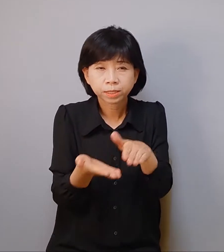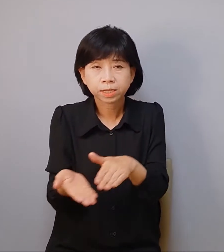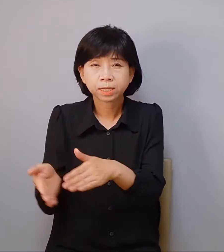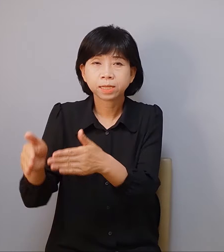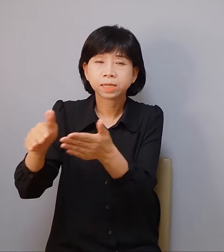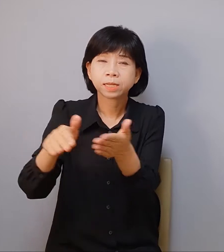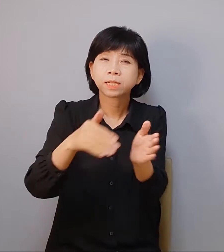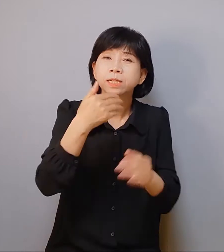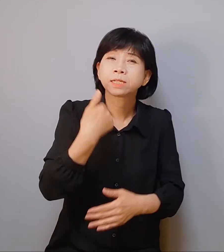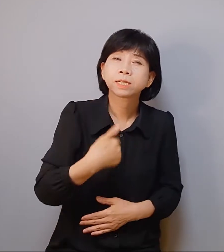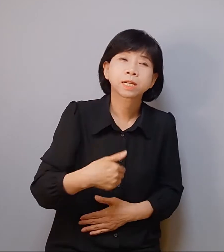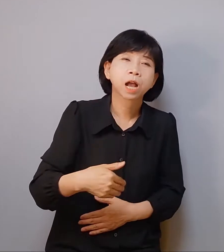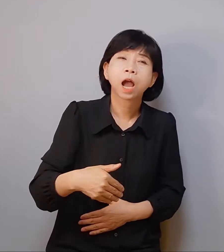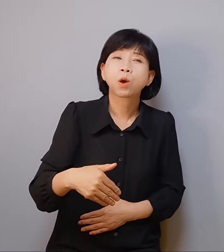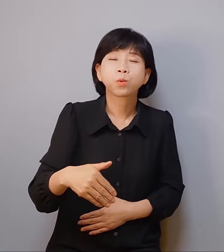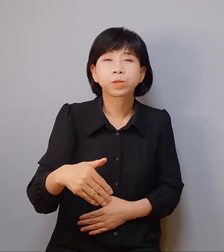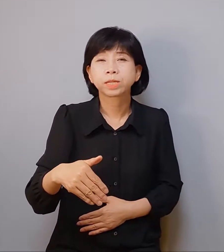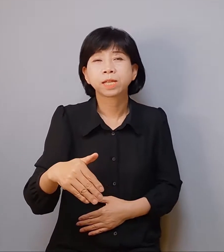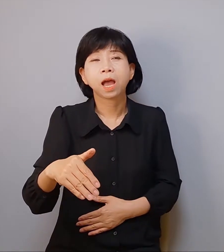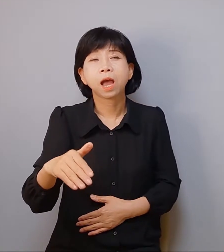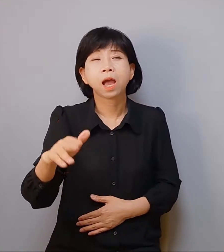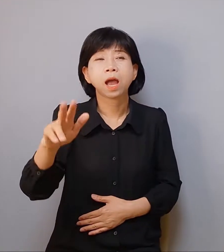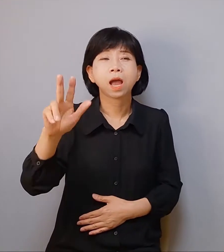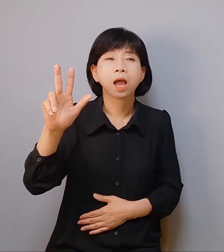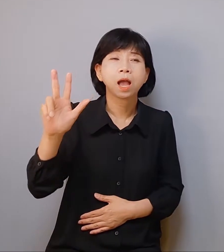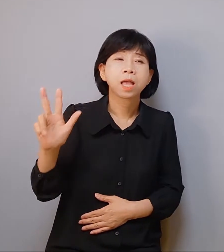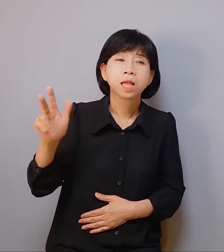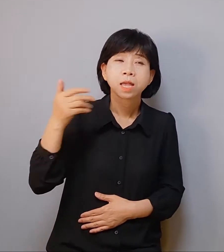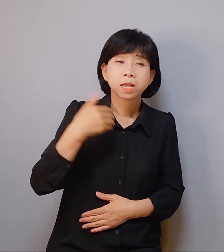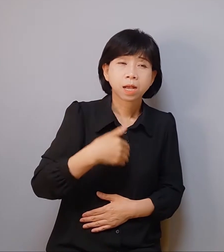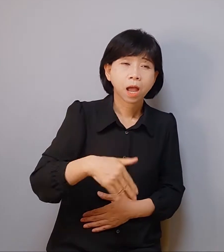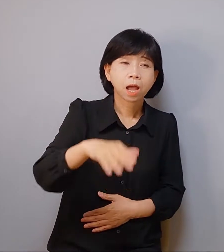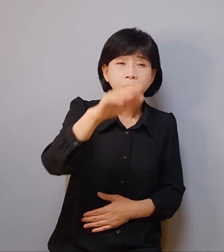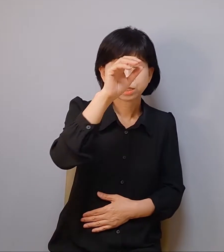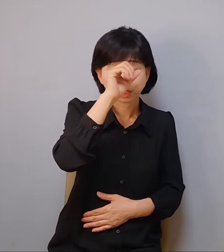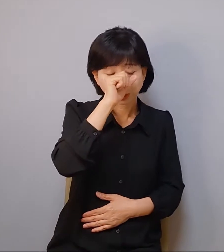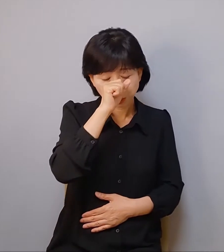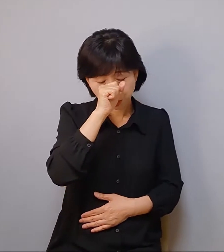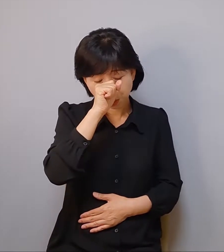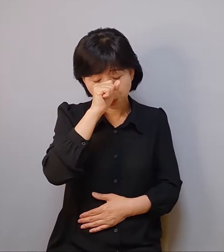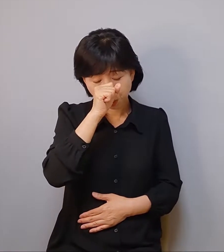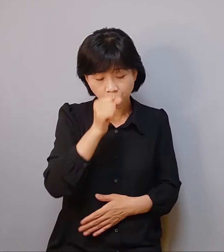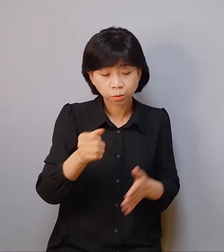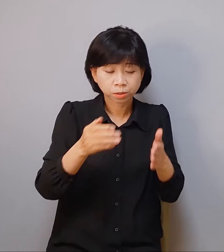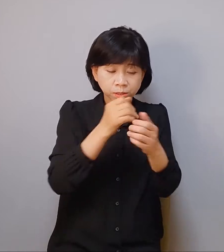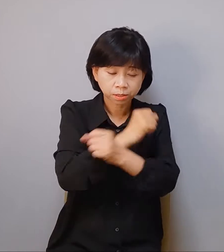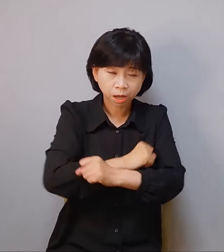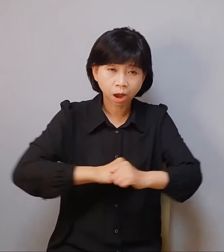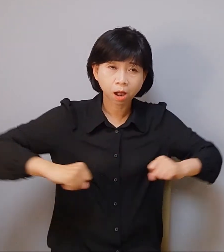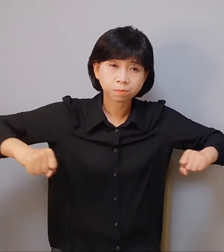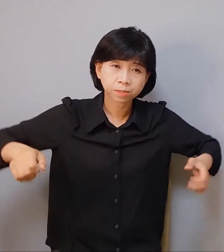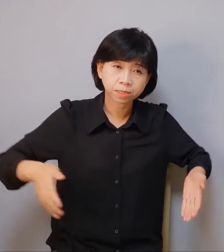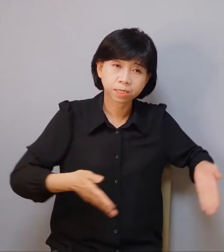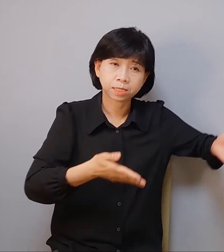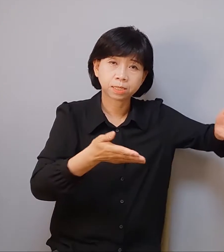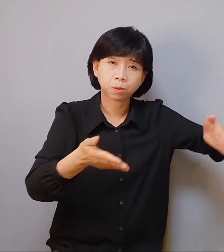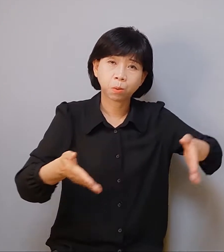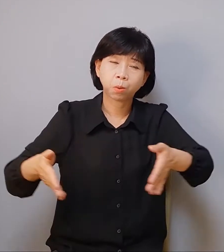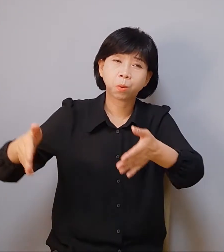좁은 길로 가오리다 가기 좋은